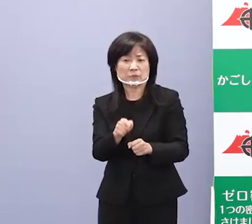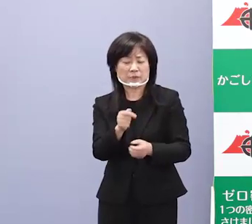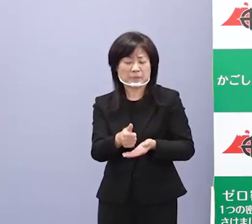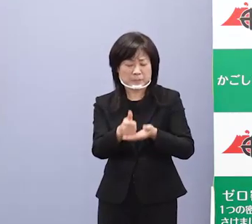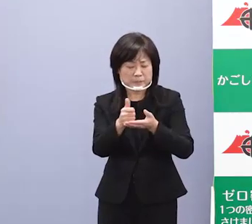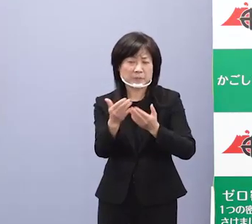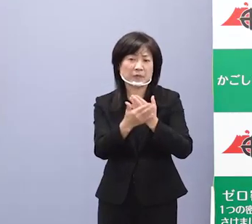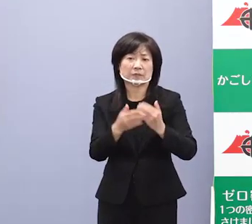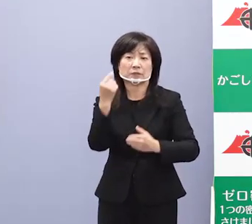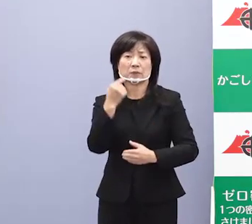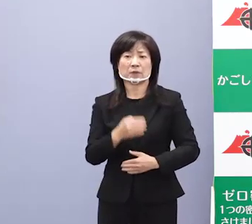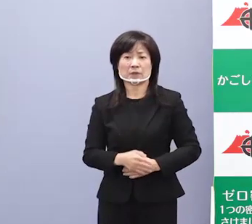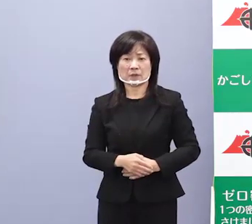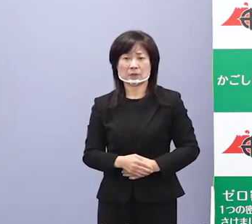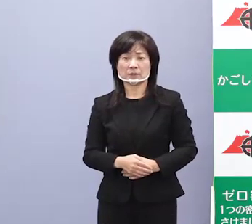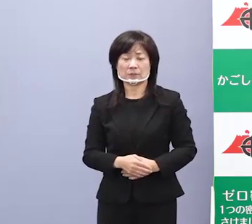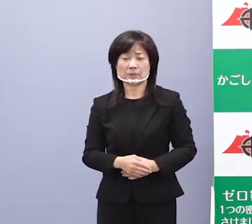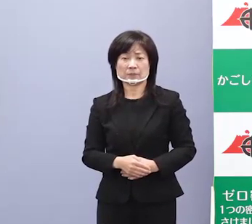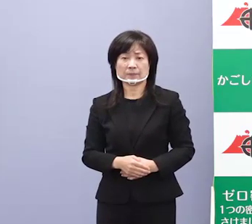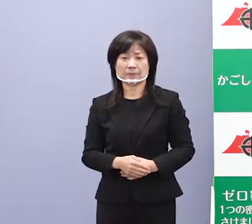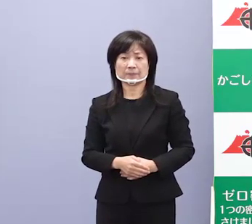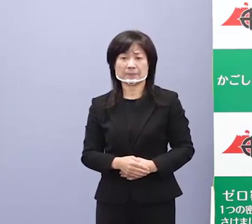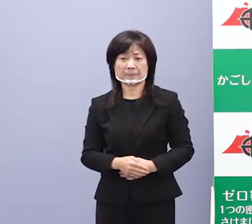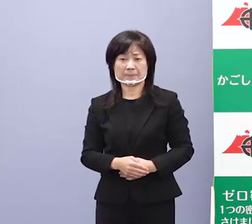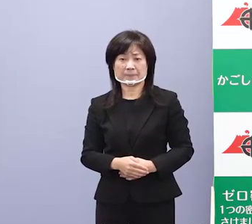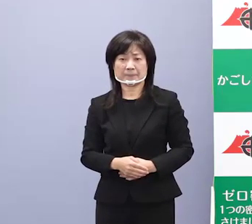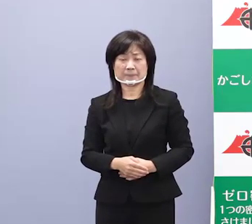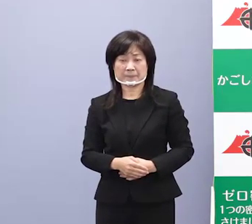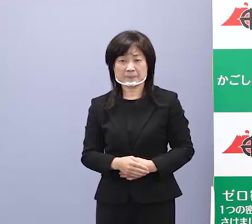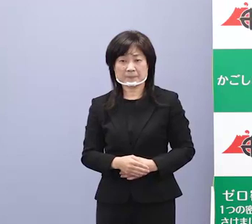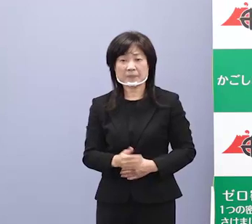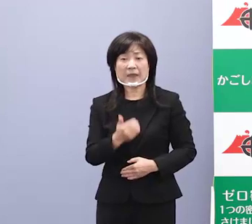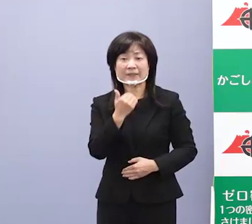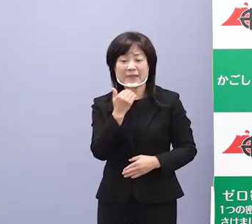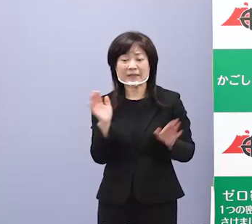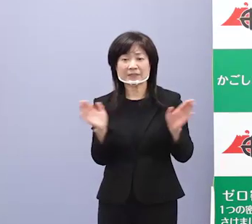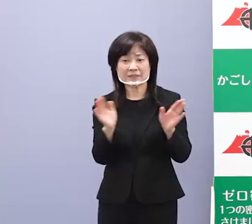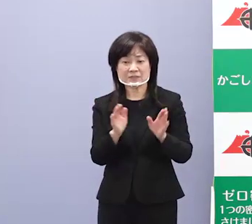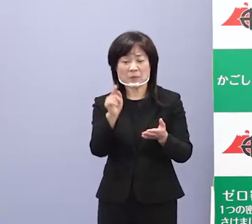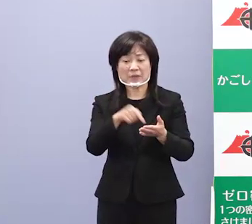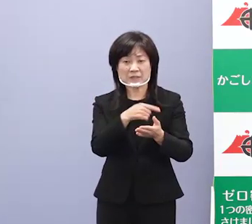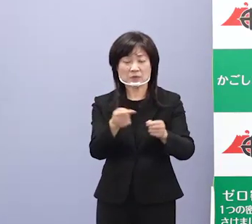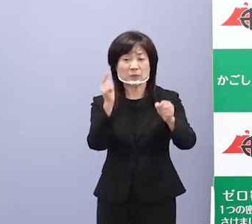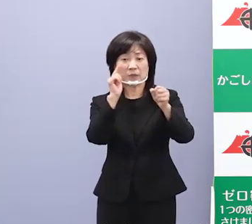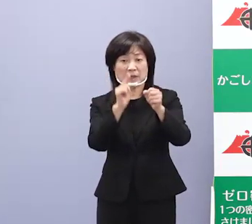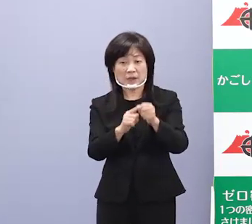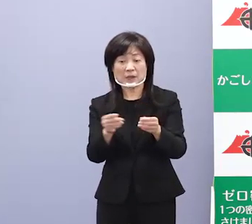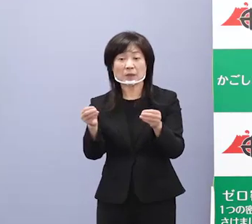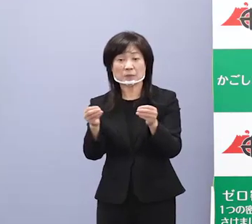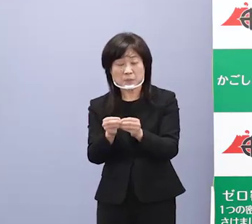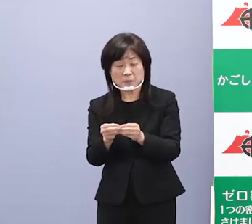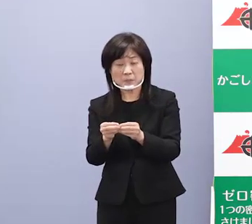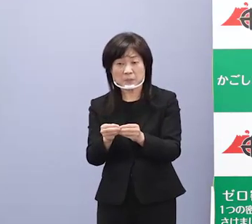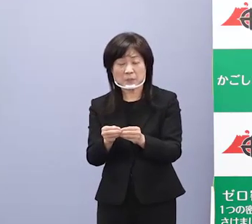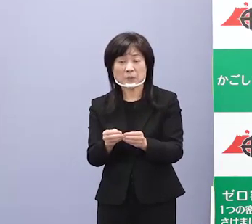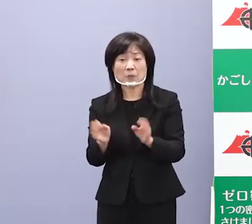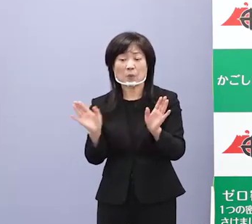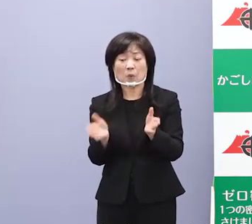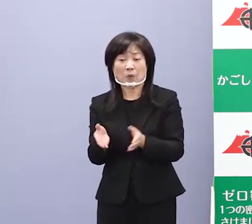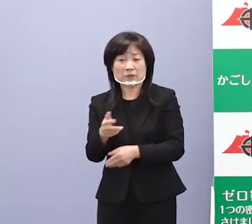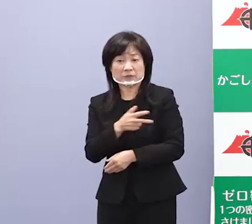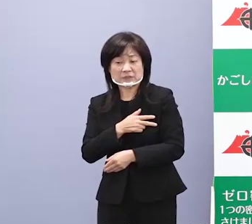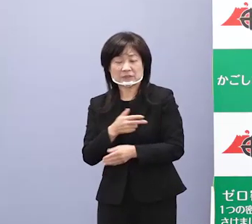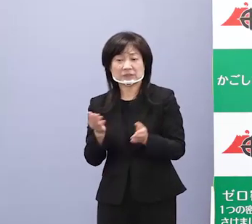えております。その点におきまして、待機児童解消に向けた取り組みも合わせて保育士の方々が働きやすい環境づく